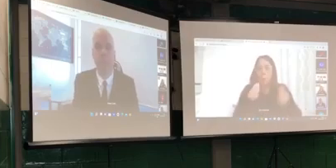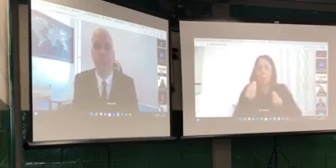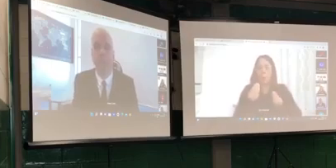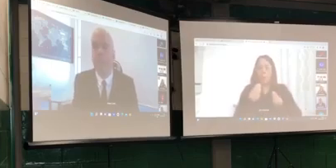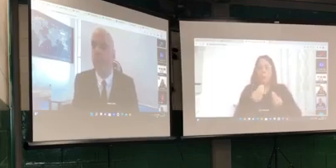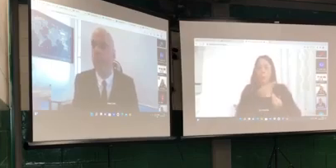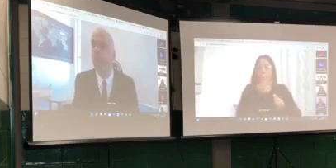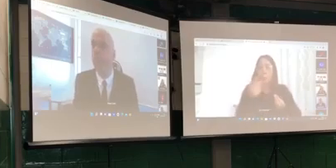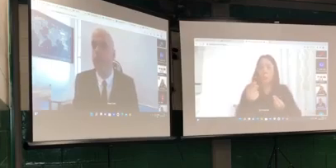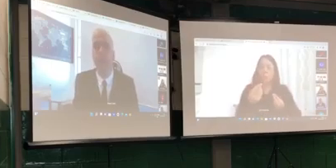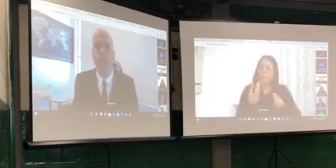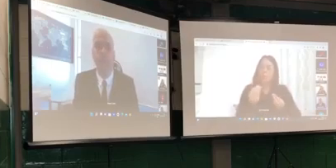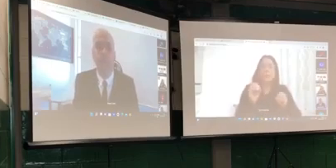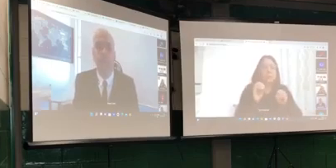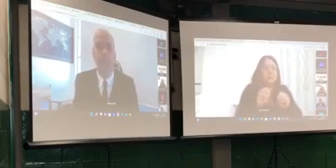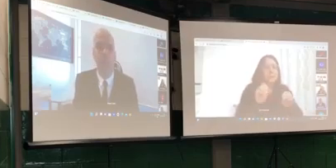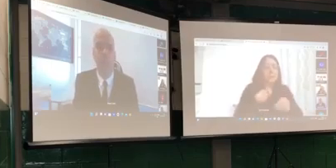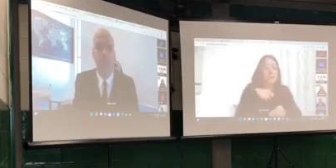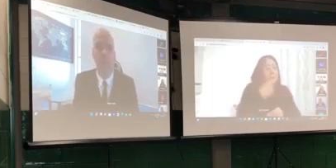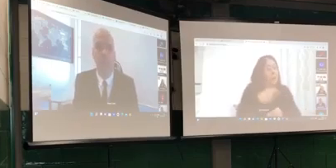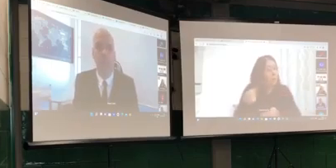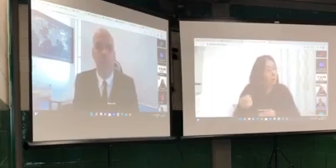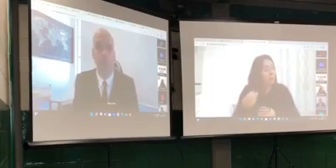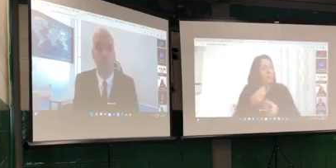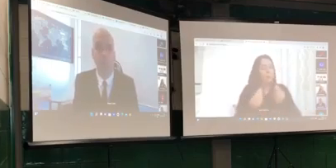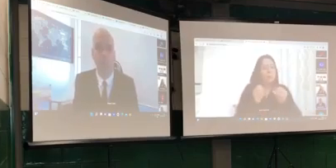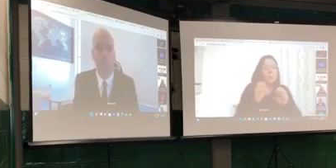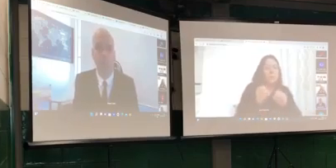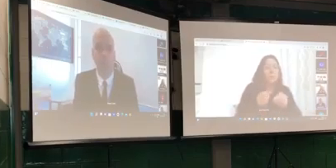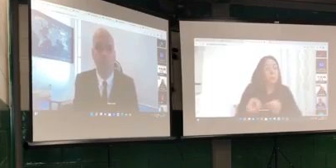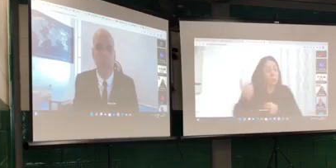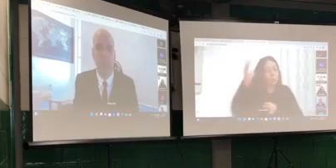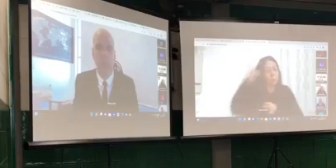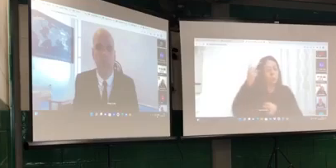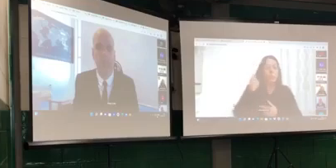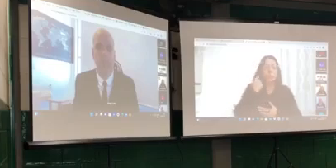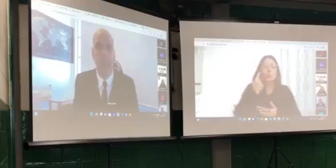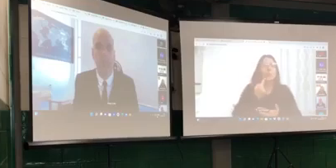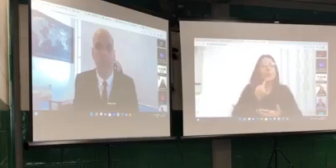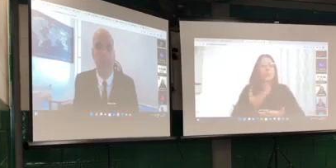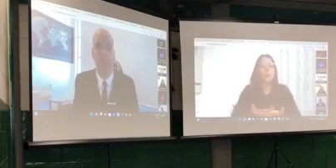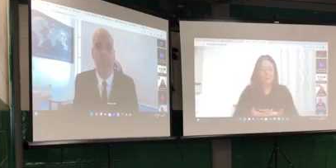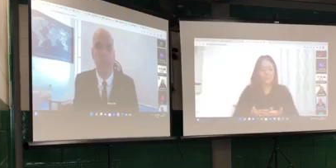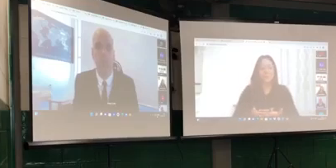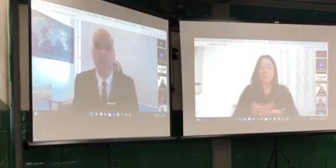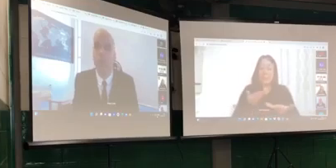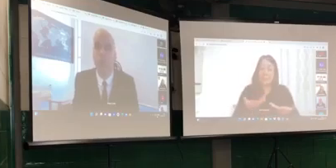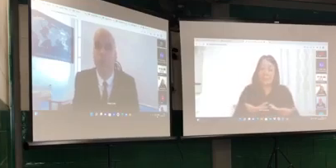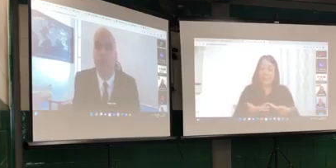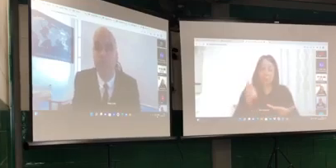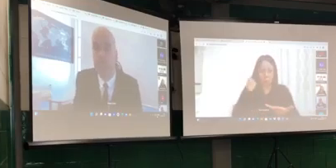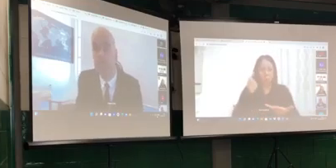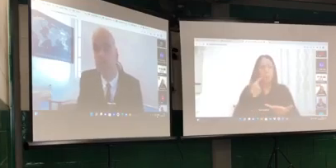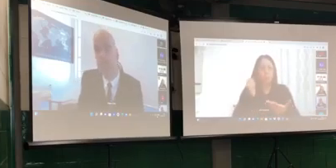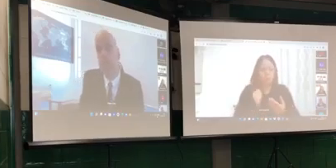deles ensinam como é que é a cultura surda, né? Então, os surdos podem ser quem eles